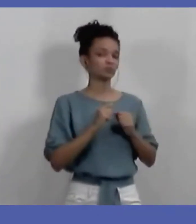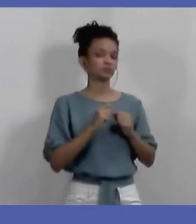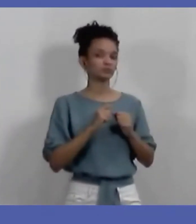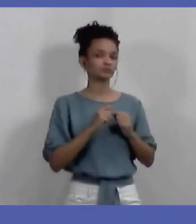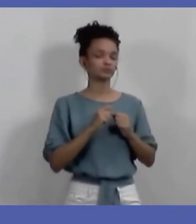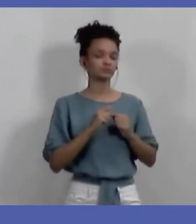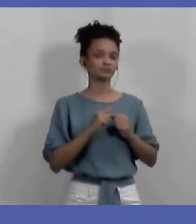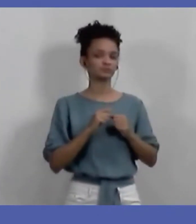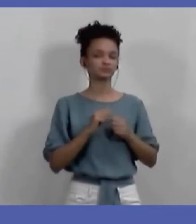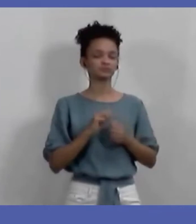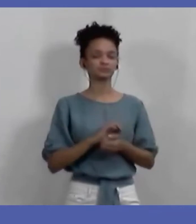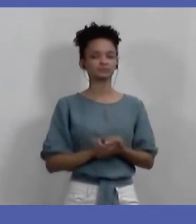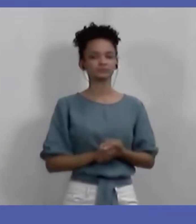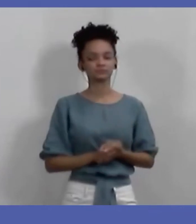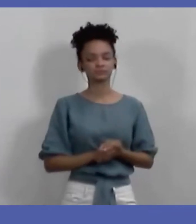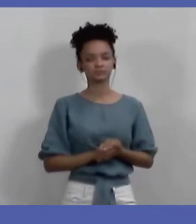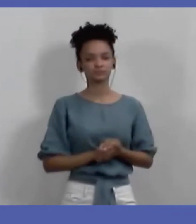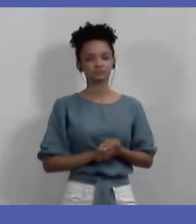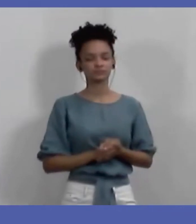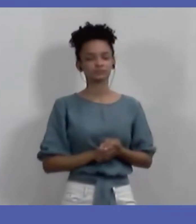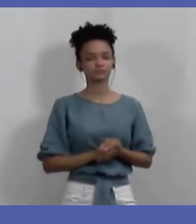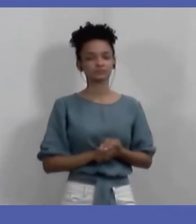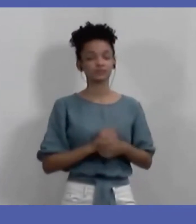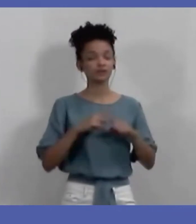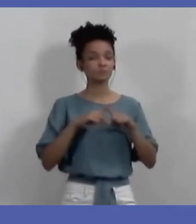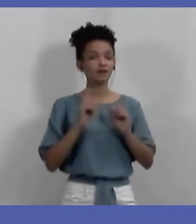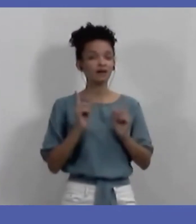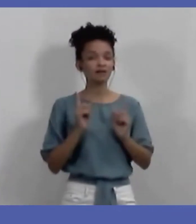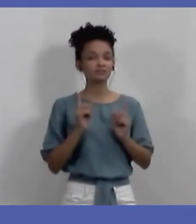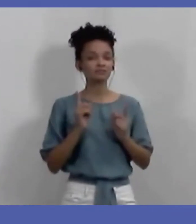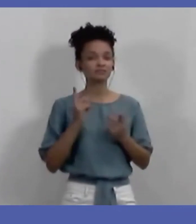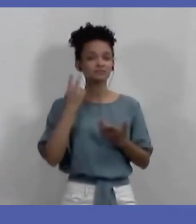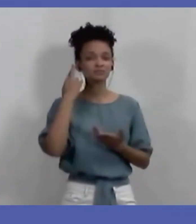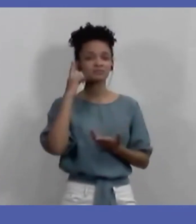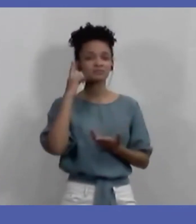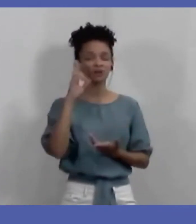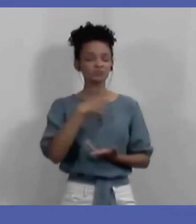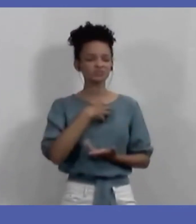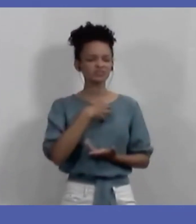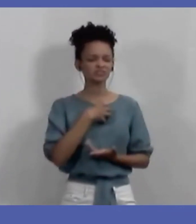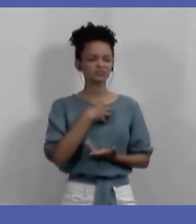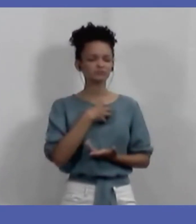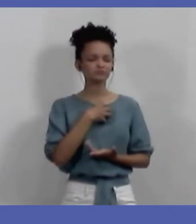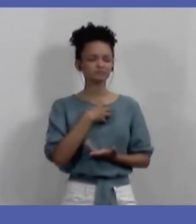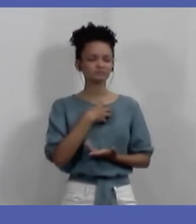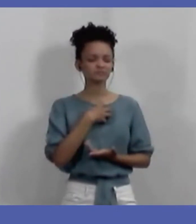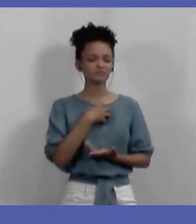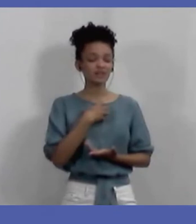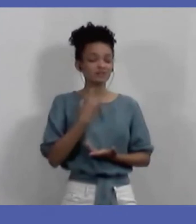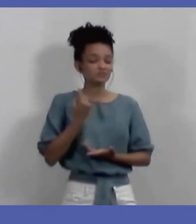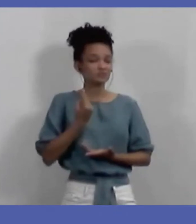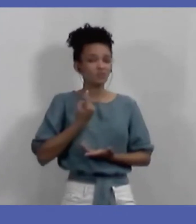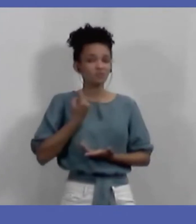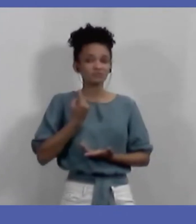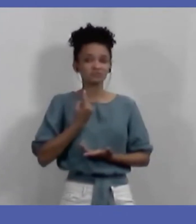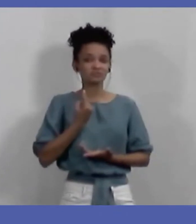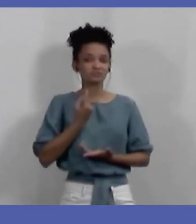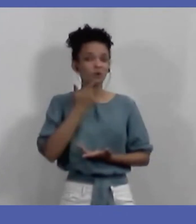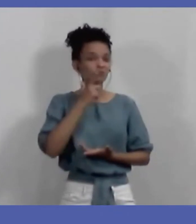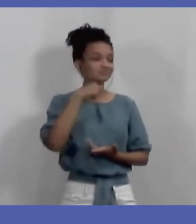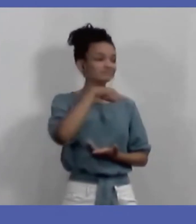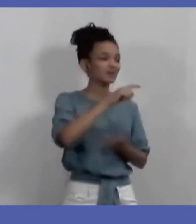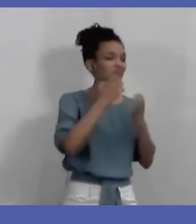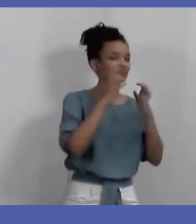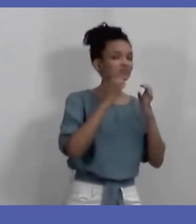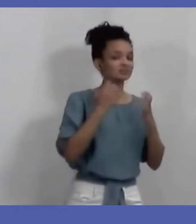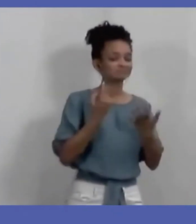mas irmãos, o Senhor se sentiu que era sozinho para fazer essa tarefa. Ele precisava de